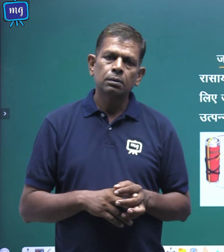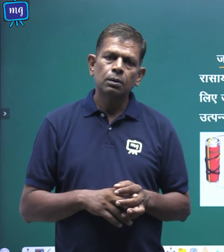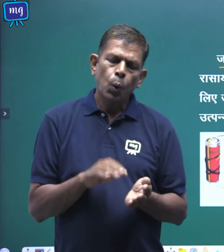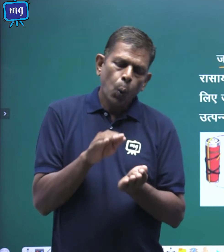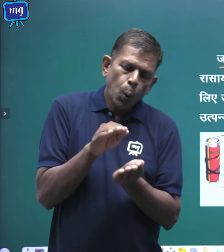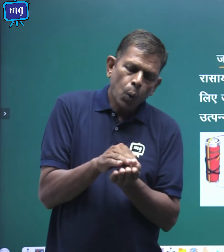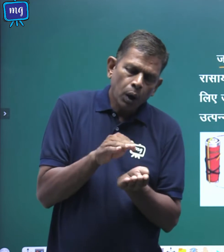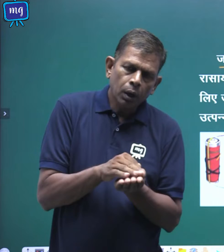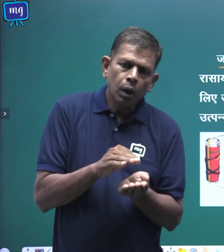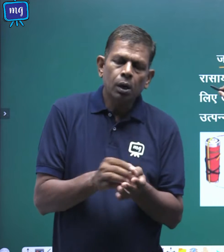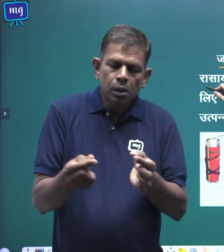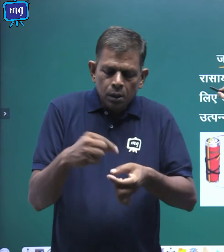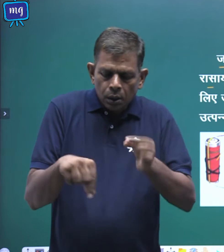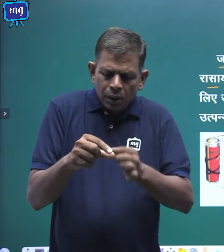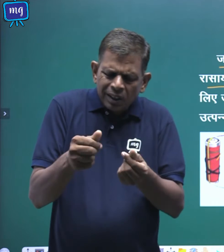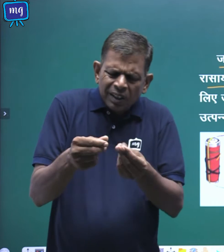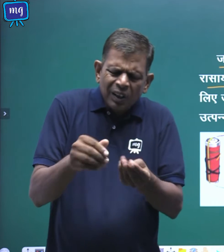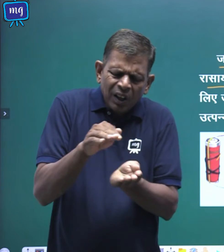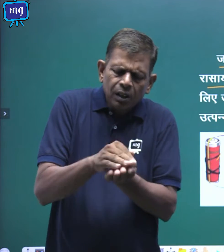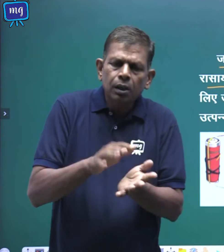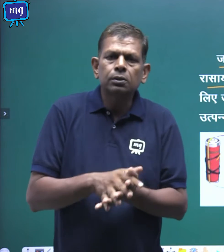संचित रासायनिक पदार्थ